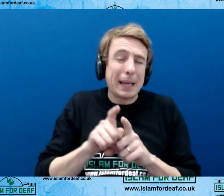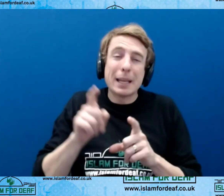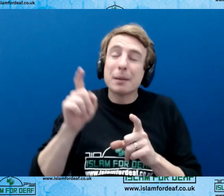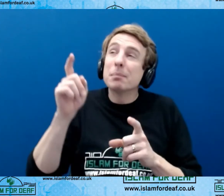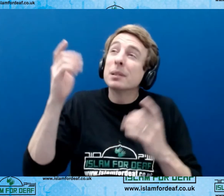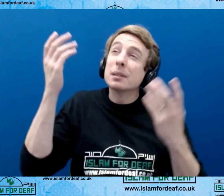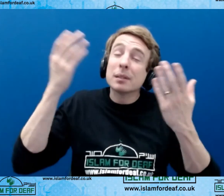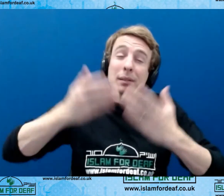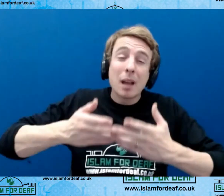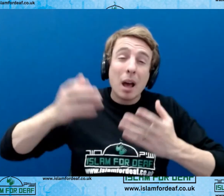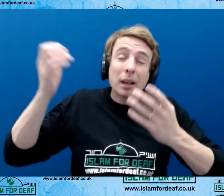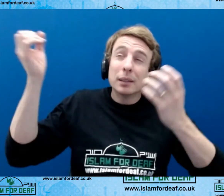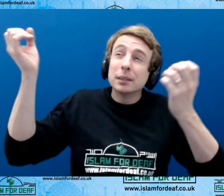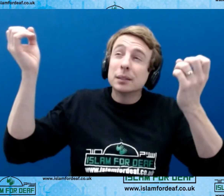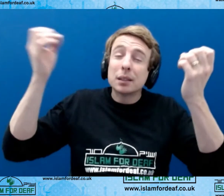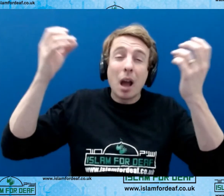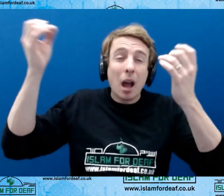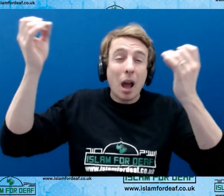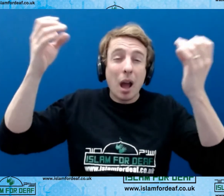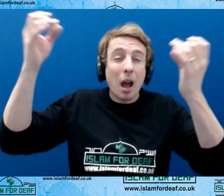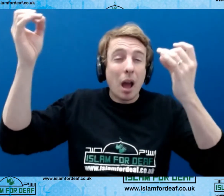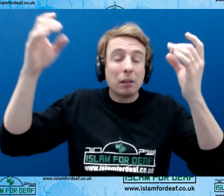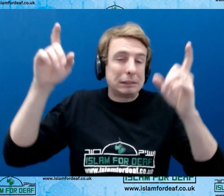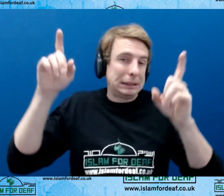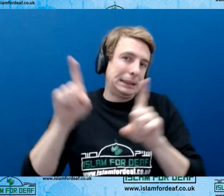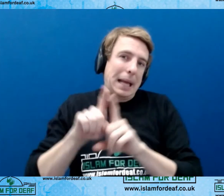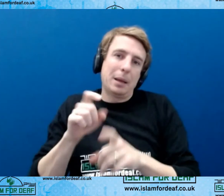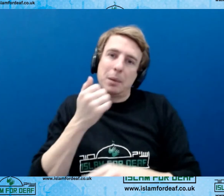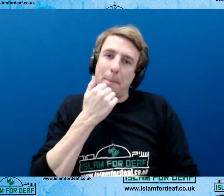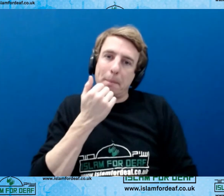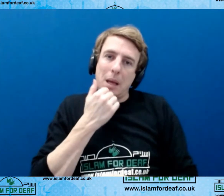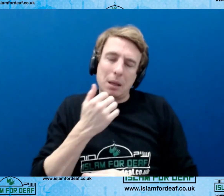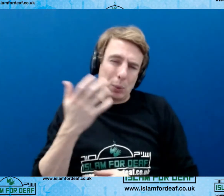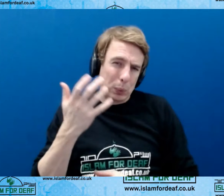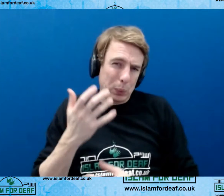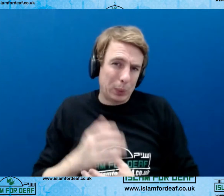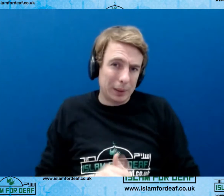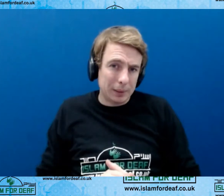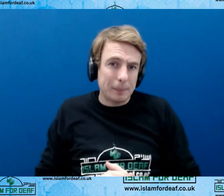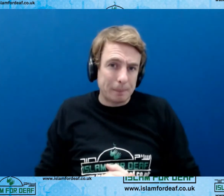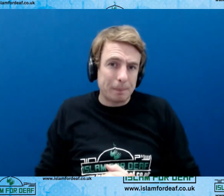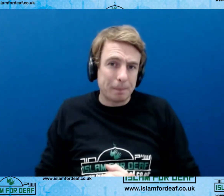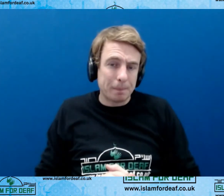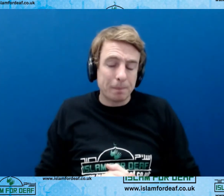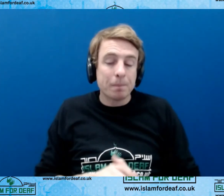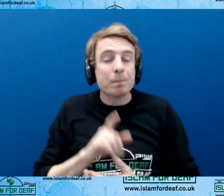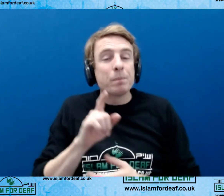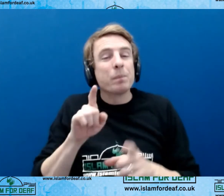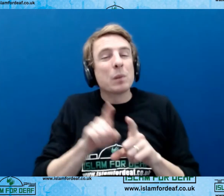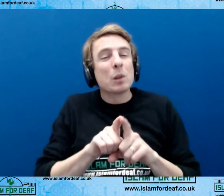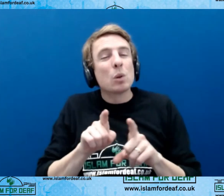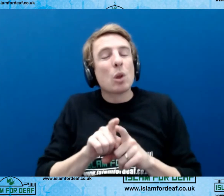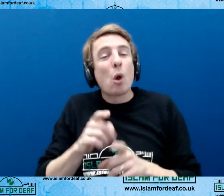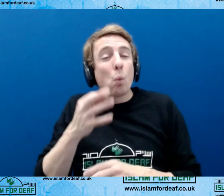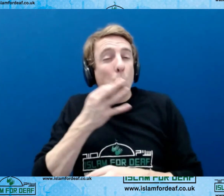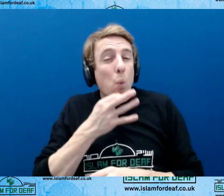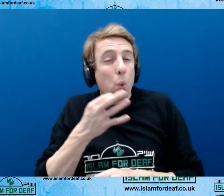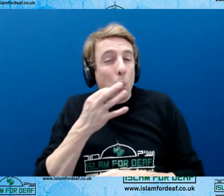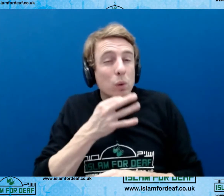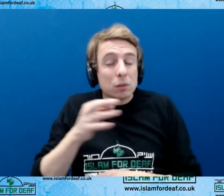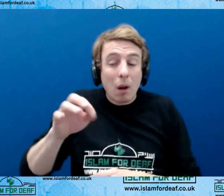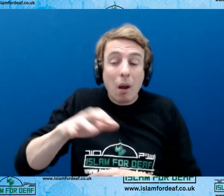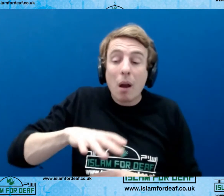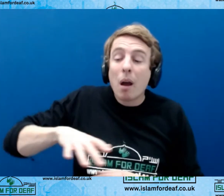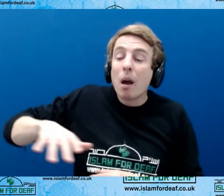And its water is brighter than milk. It's وأحلى من العسل وأبيض من